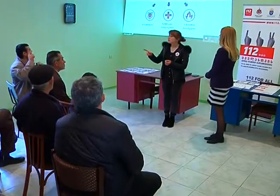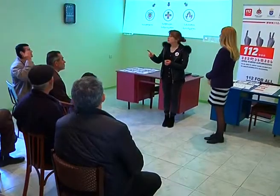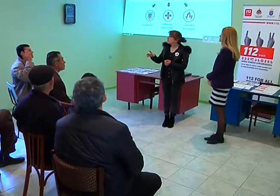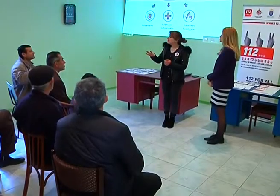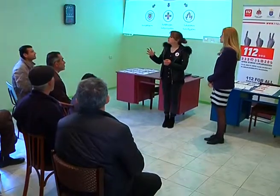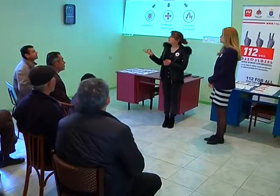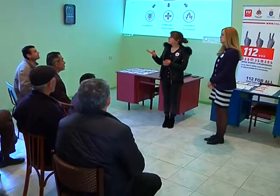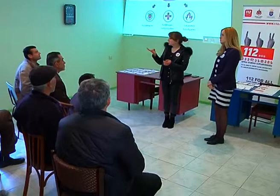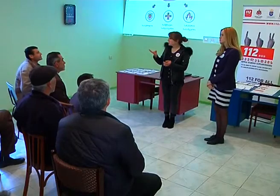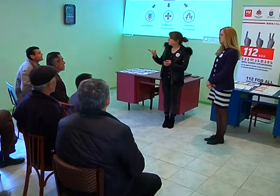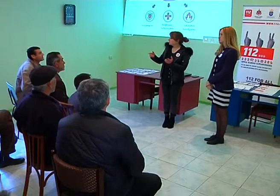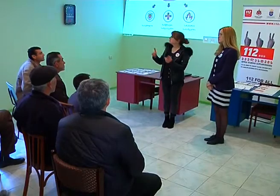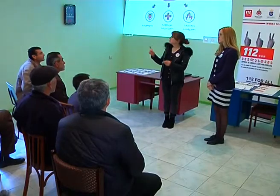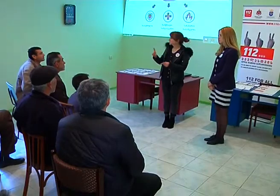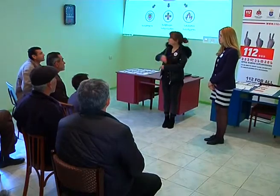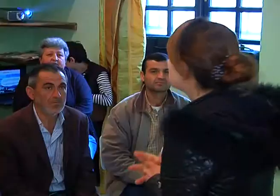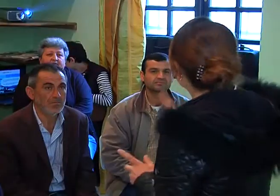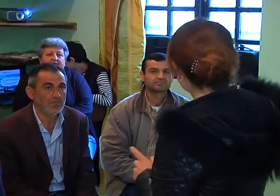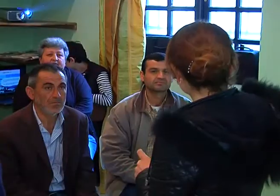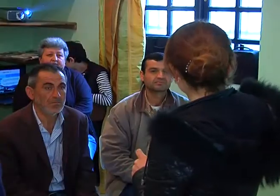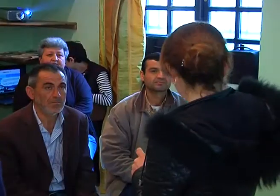დაახლოებით და სახელმწიფო საქმეთა